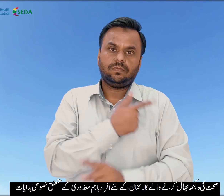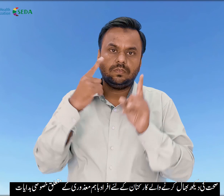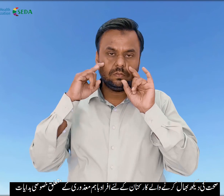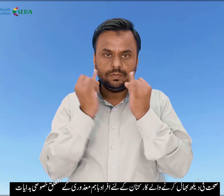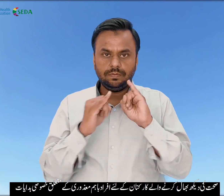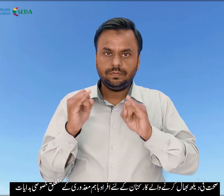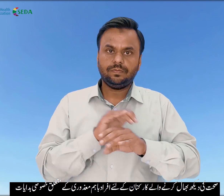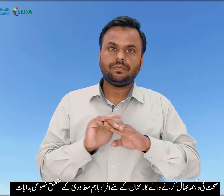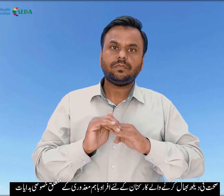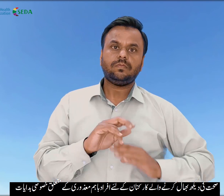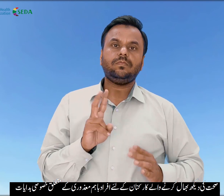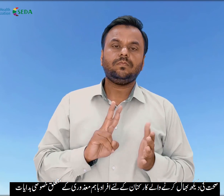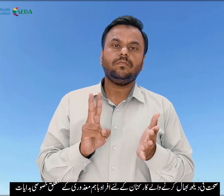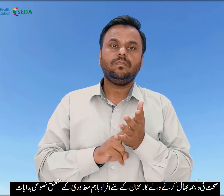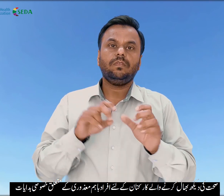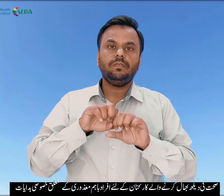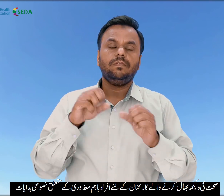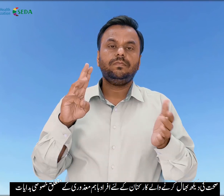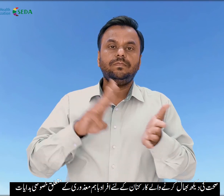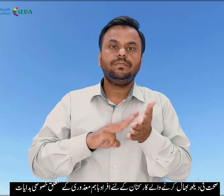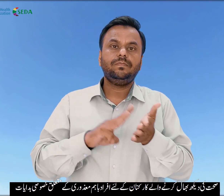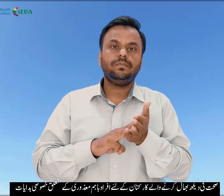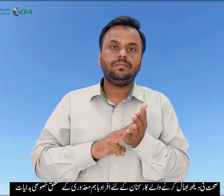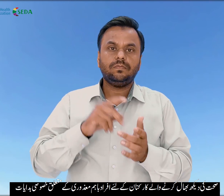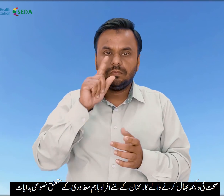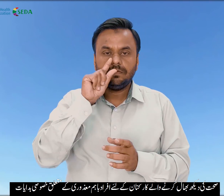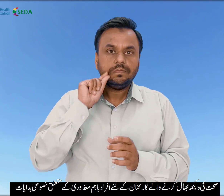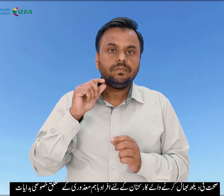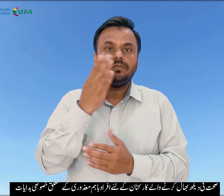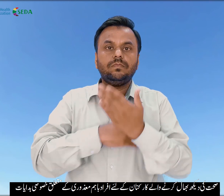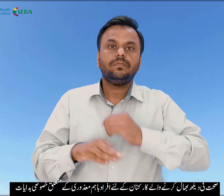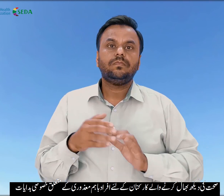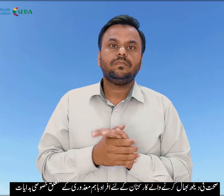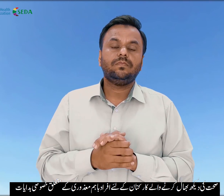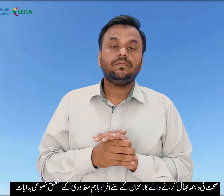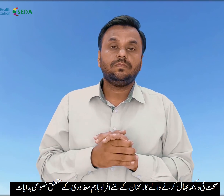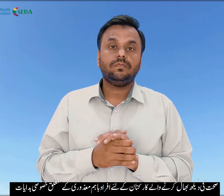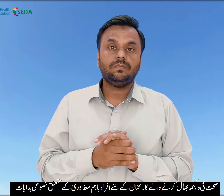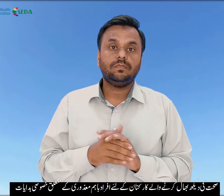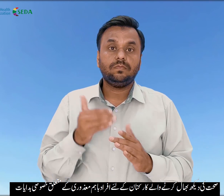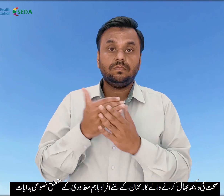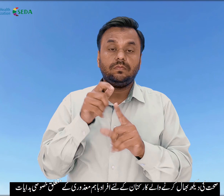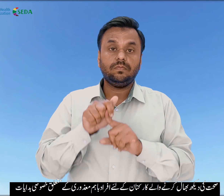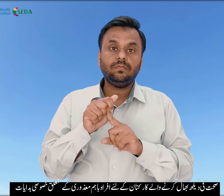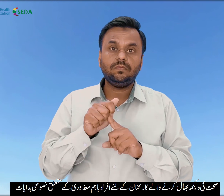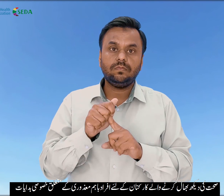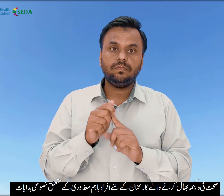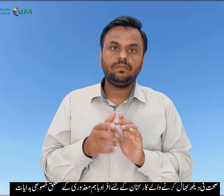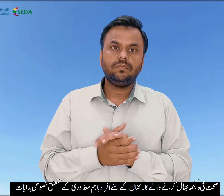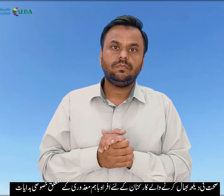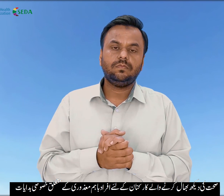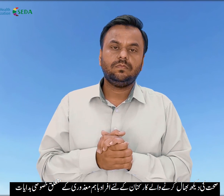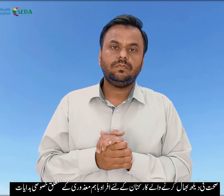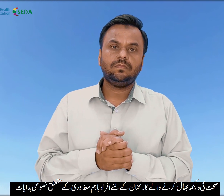صحت کی دیکھ بھال کرنے والے کارکنان کے لیے افراد باہم معذوری کے متعلق خصوصی ہدایات۔